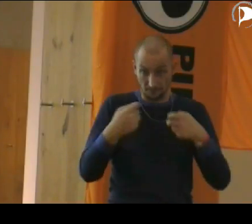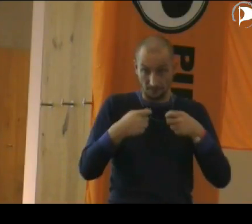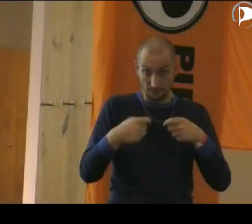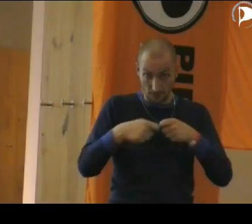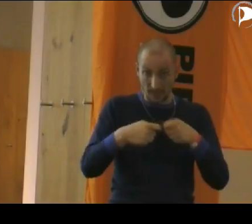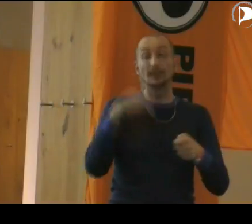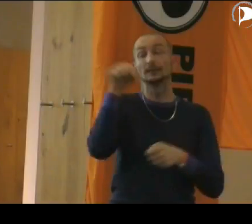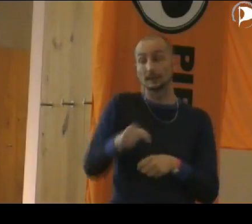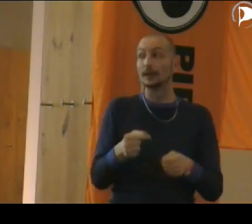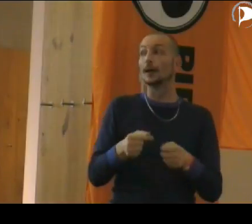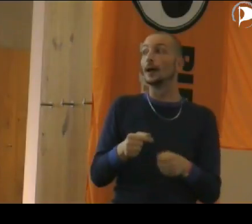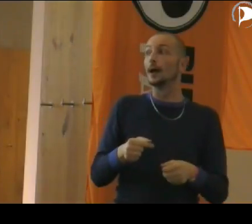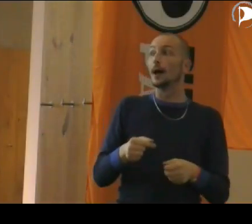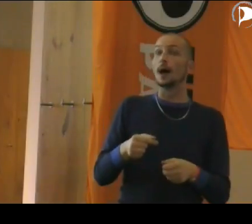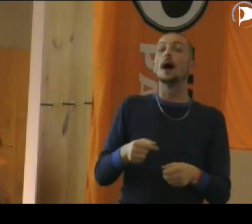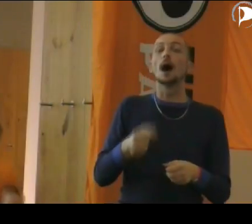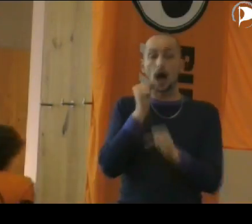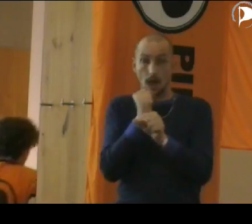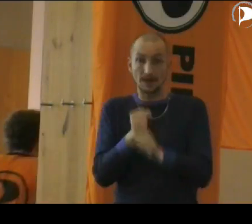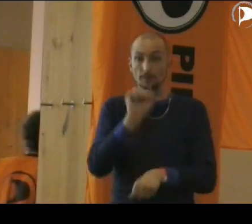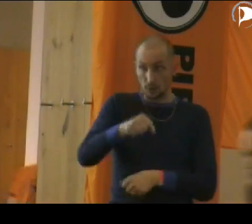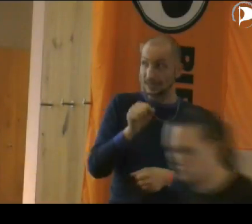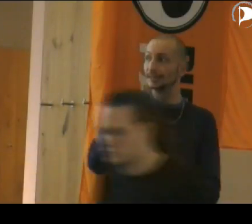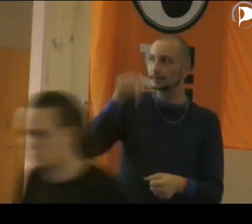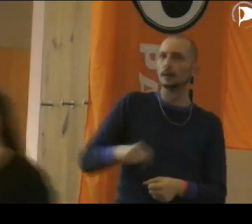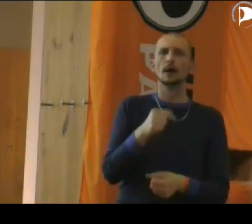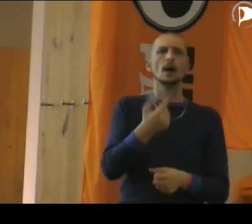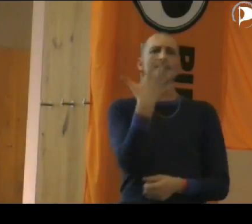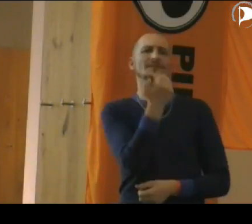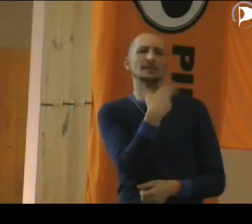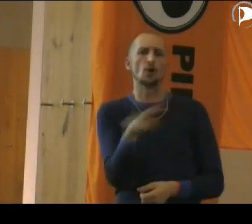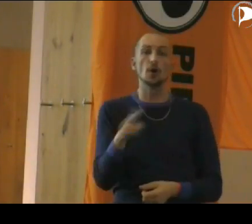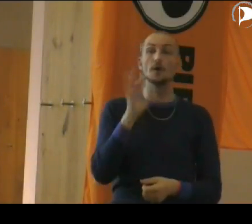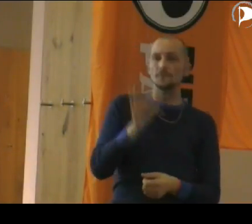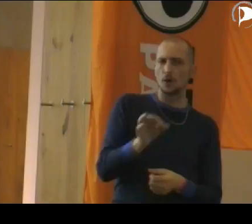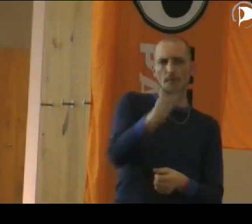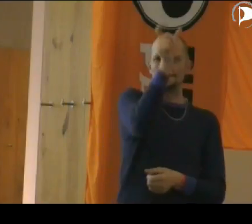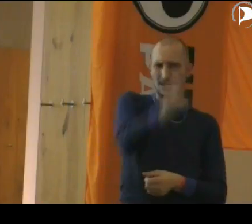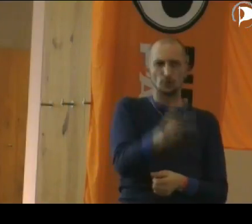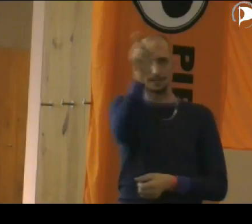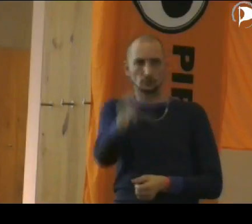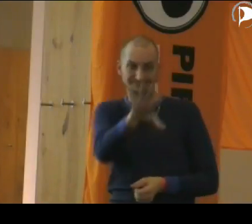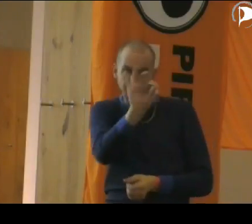es schöner wenn man alles wenden würde jedoch 750 euro für den einen oder anderen sehr viel geld